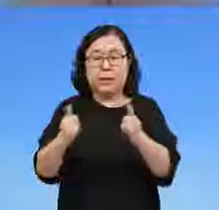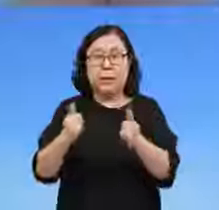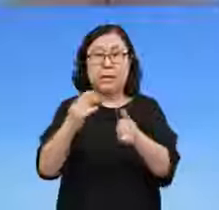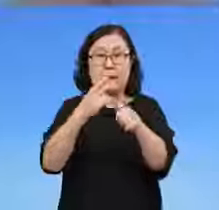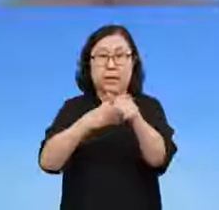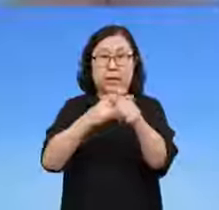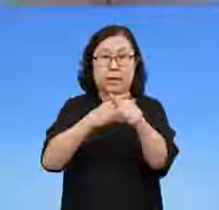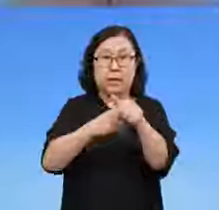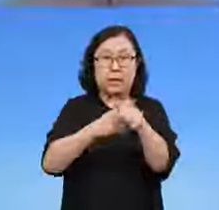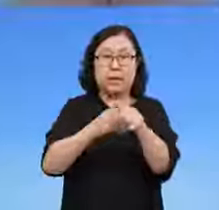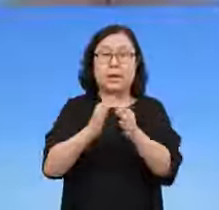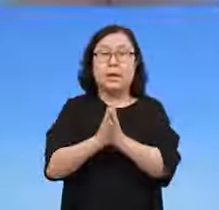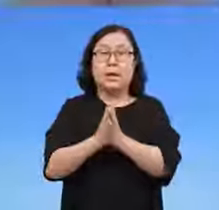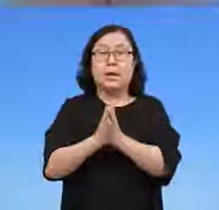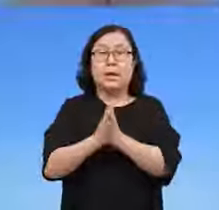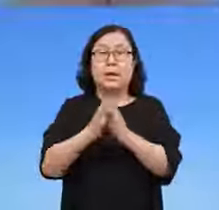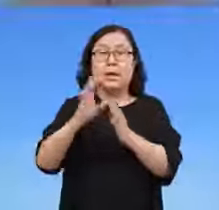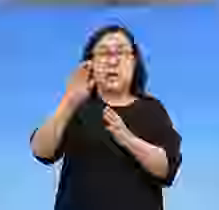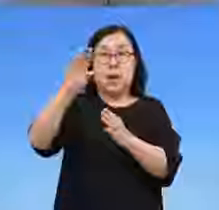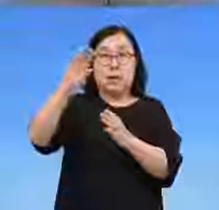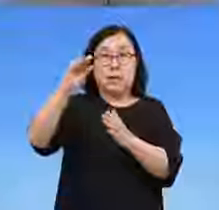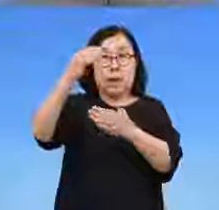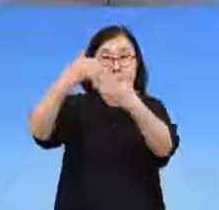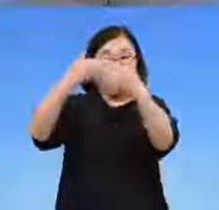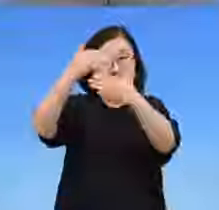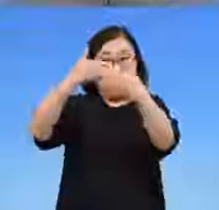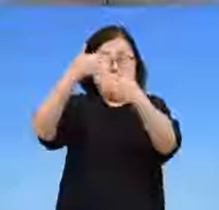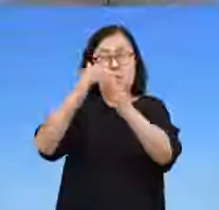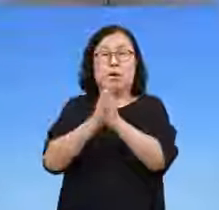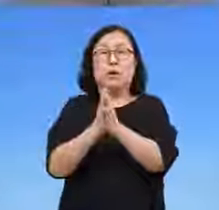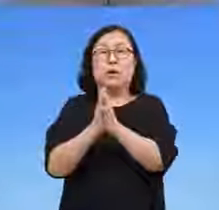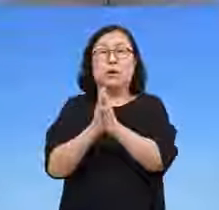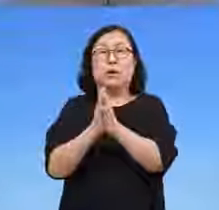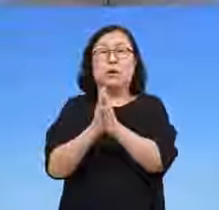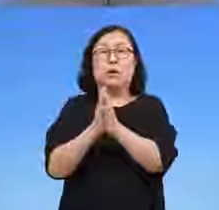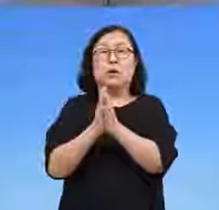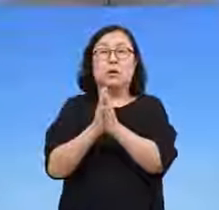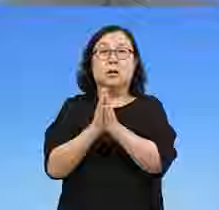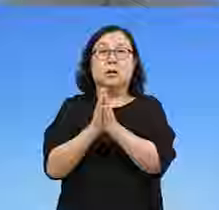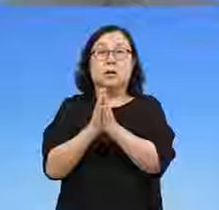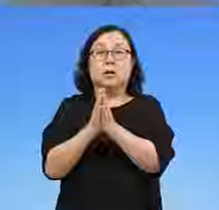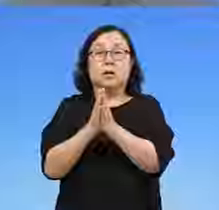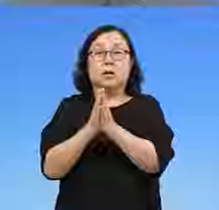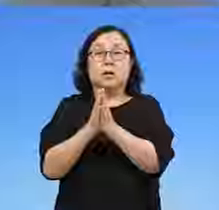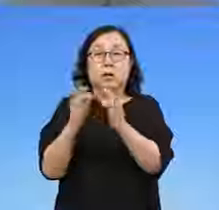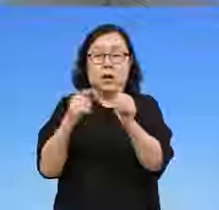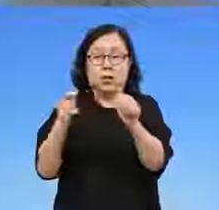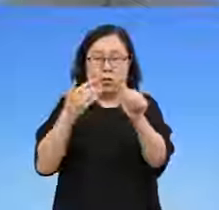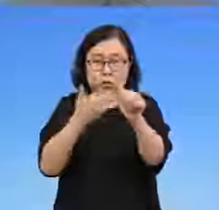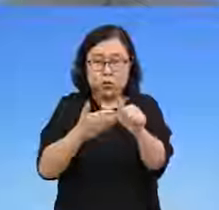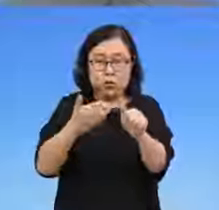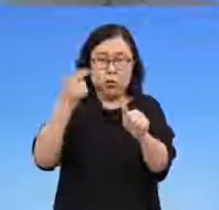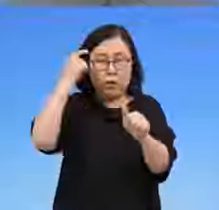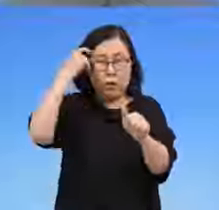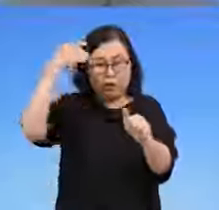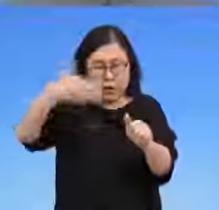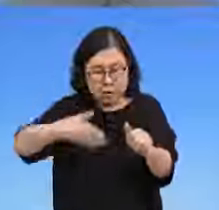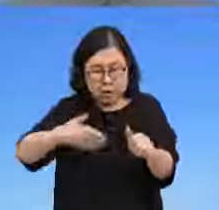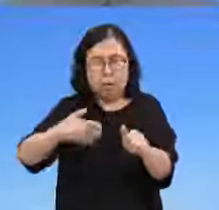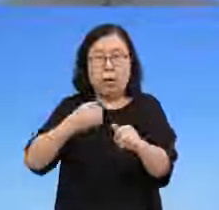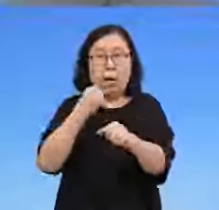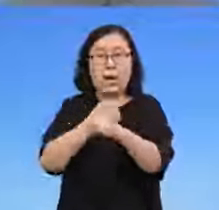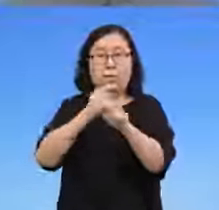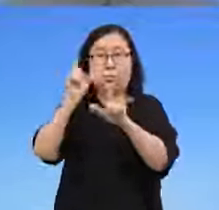영상으로 걔는 핸드폰 켜놓고 수학을 묻고 거기에 대해서 가르쳐 주시고 이런 장면이 너무 마음이 뭉클했습니다.